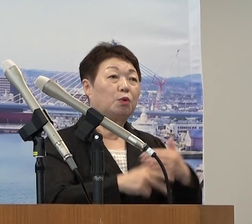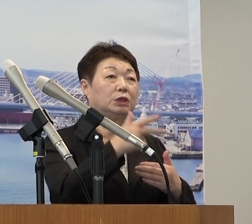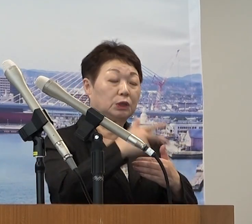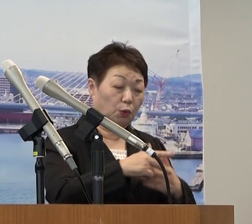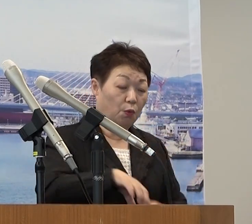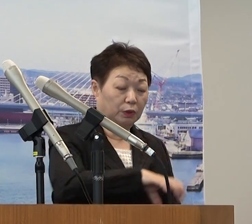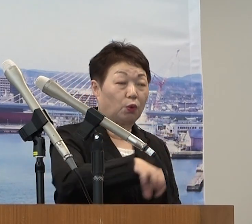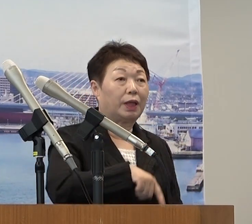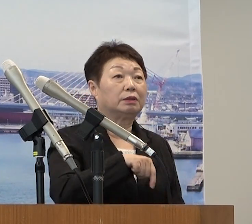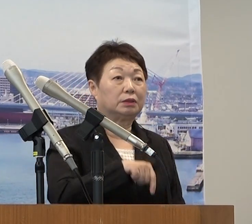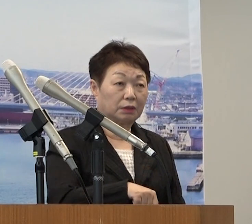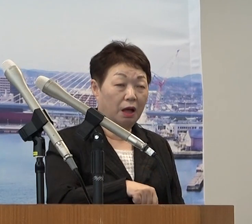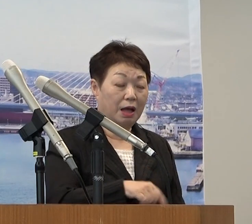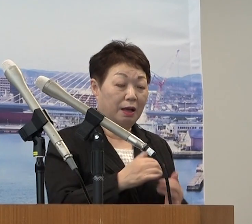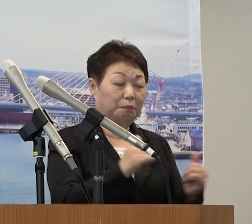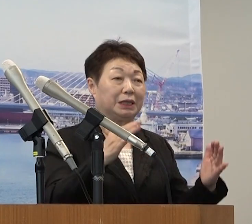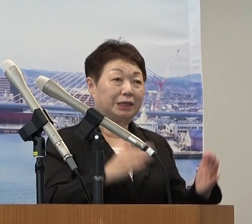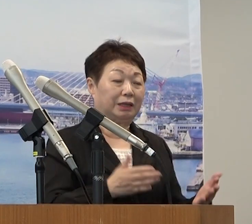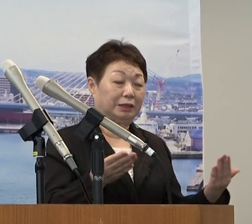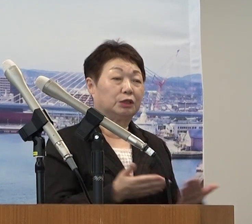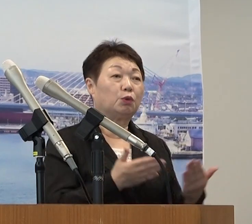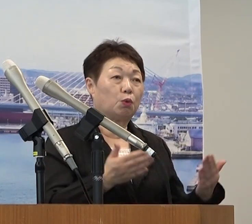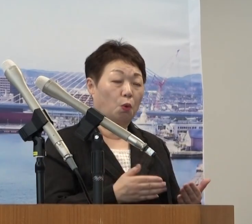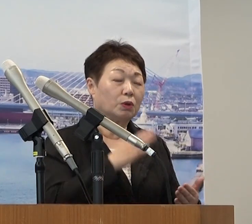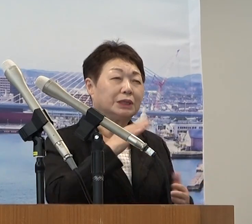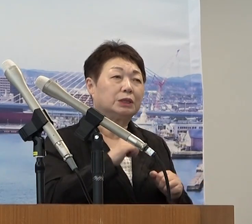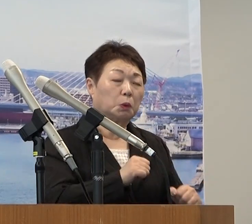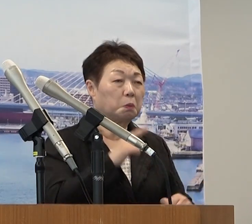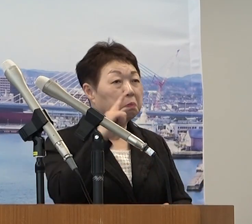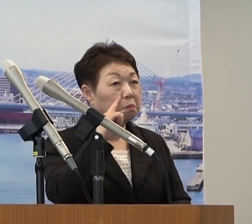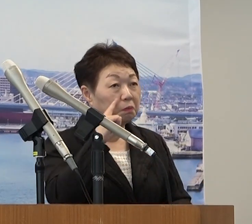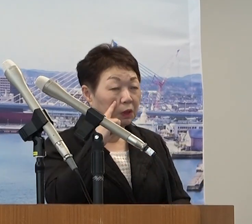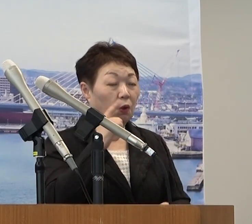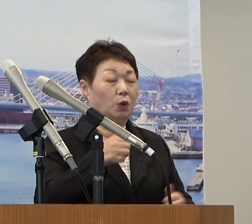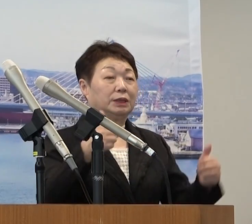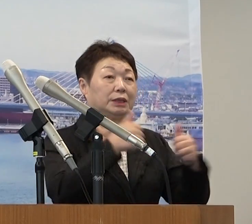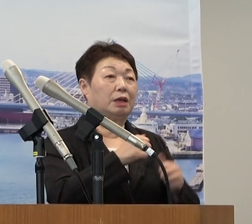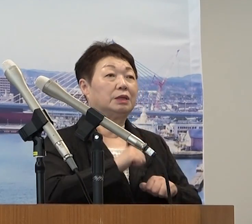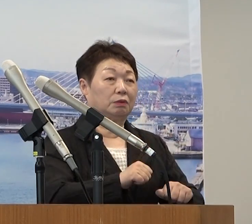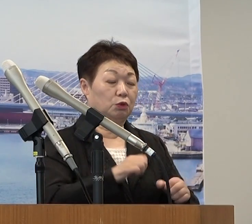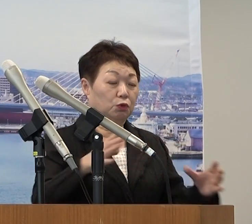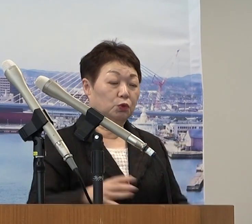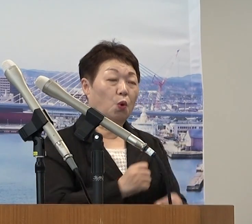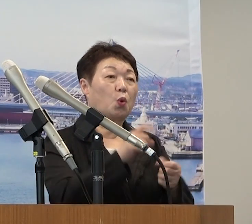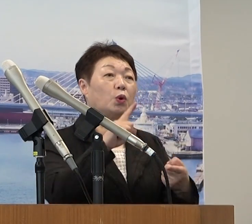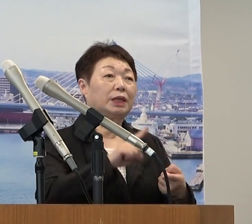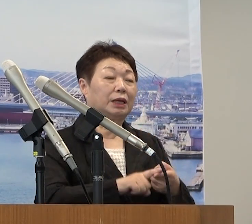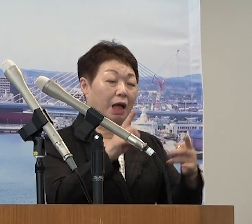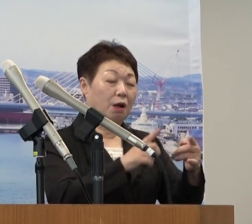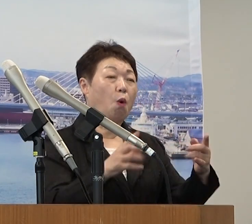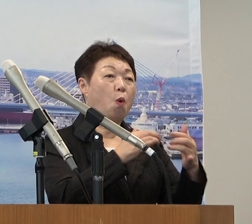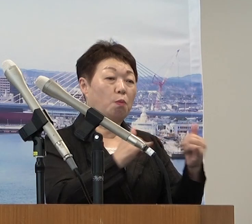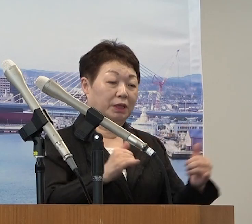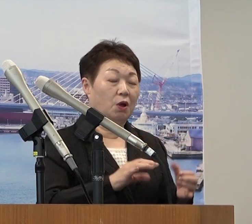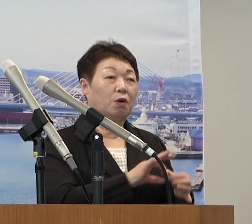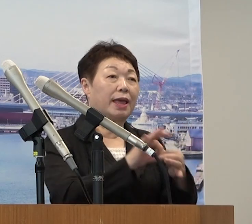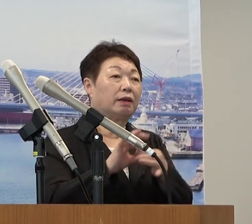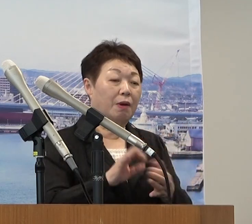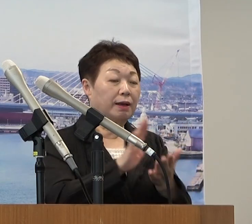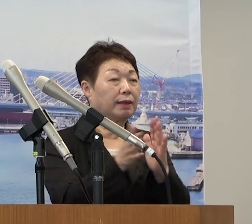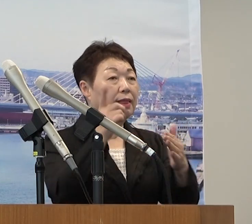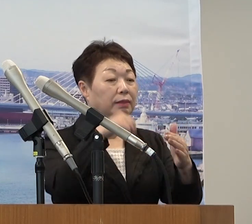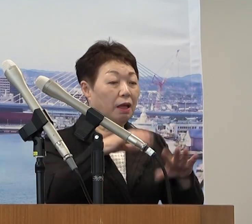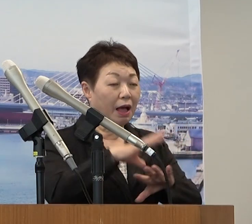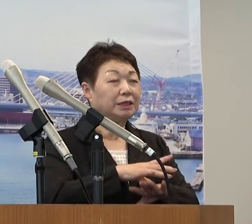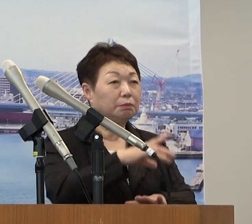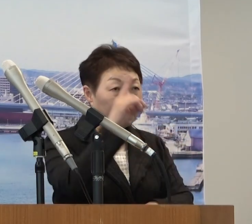ィールドとした民間事業者等の実証実験をサポートする総合的な公民連携窓口は県内初の